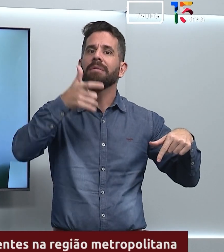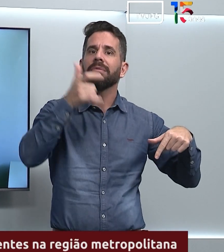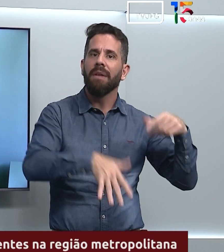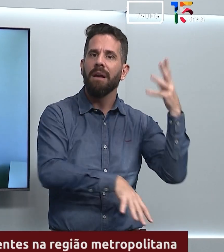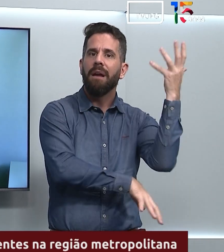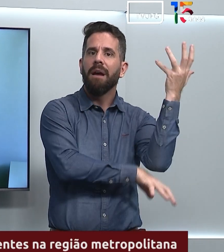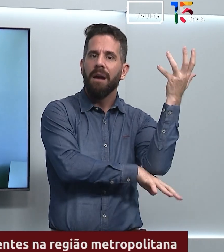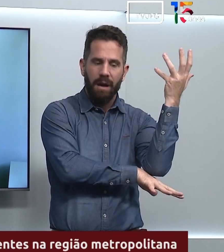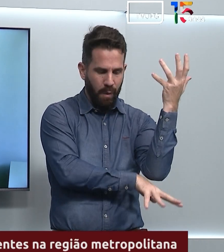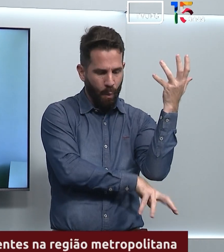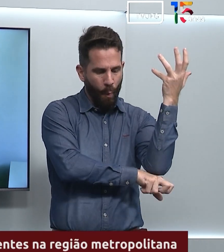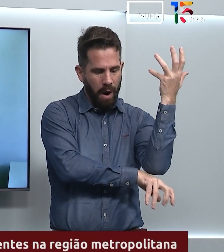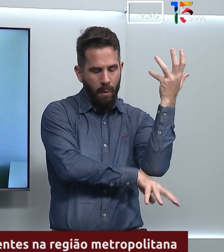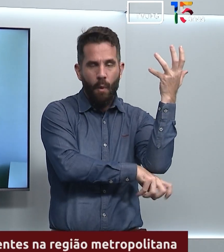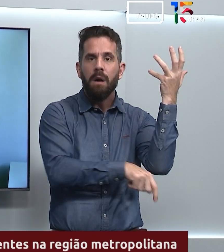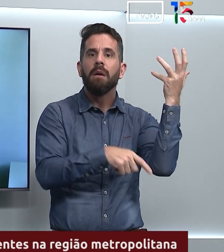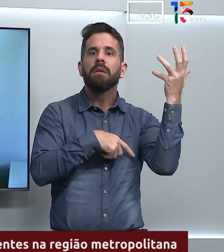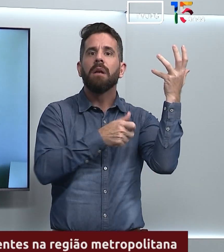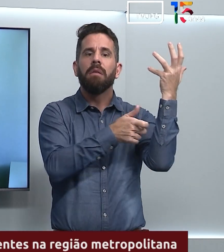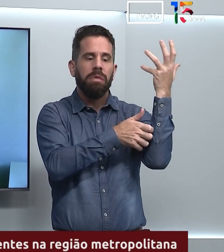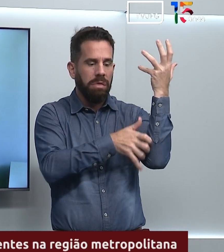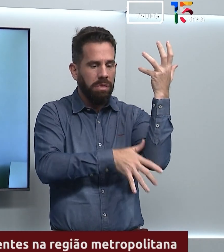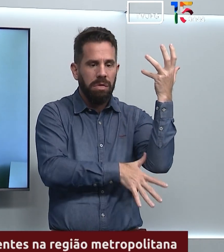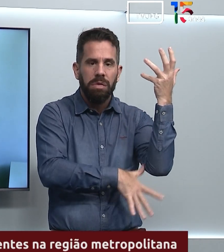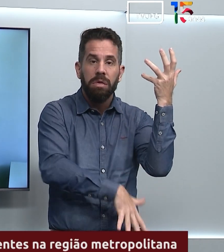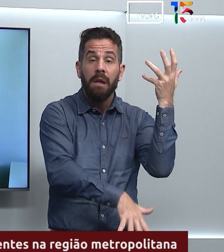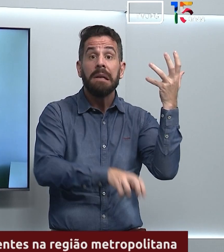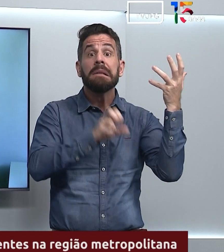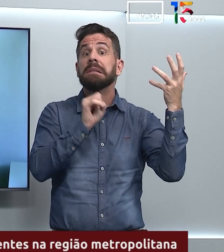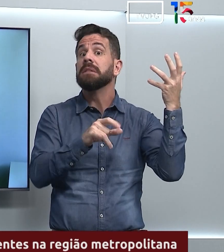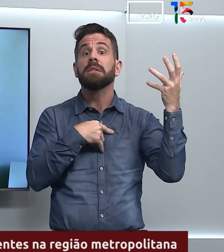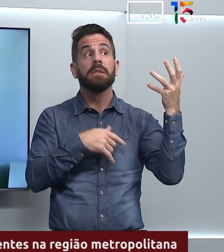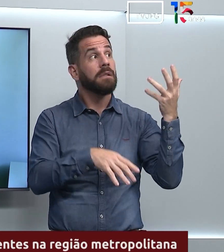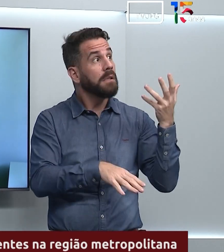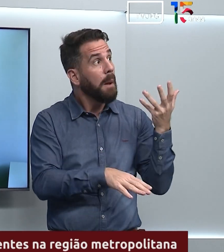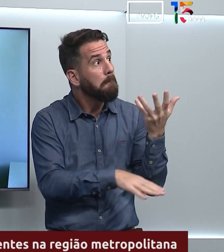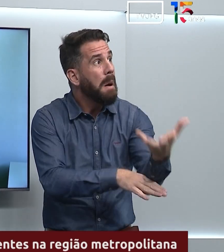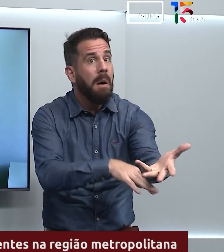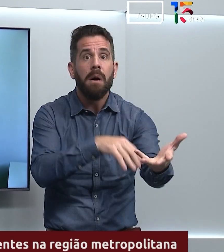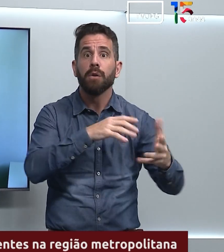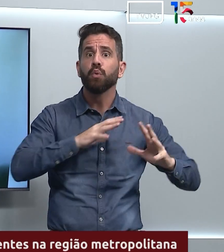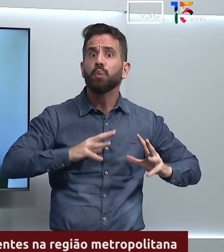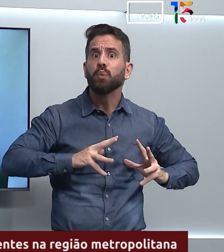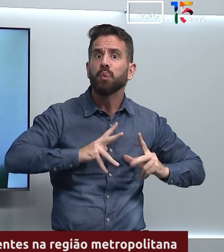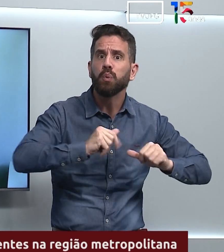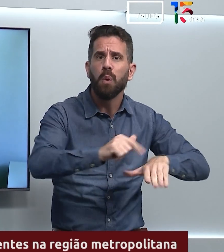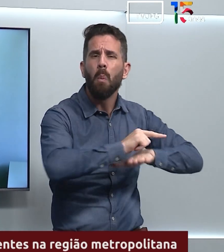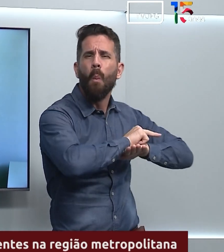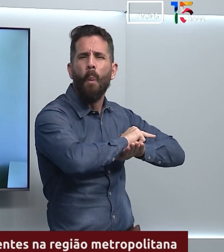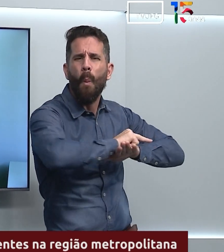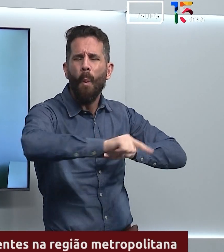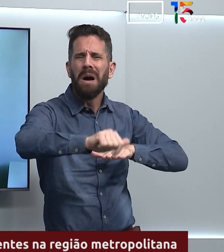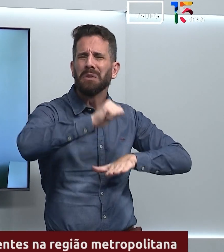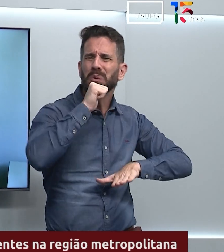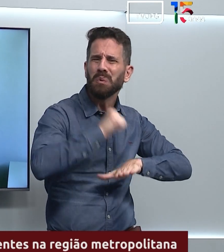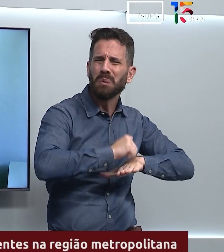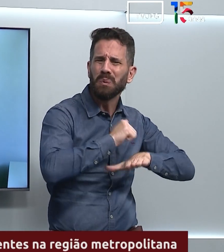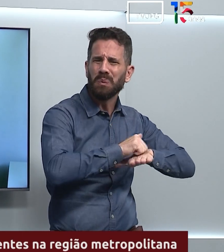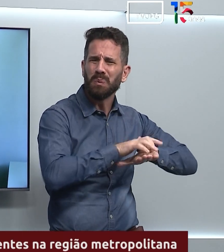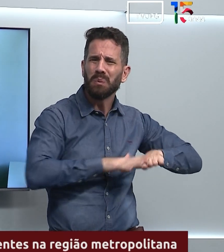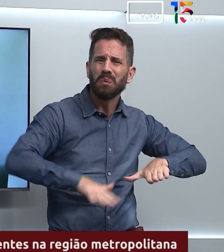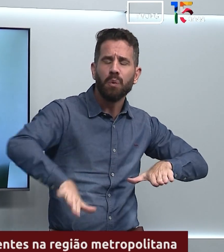e alimentar as reservas subterrâneas. Se nós não temos ali nenhuma vegetação, se o solo está compactado, se ele está tomado por